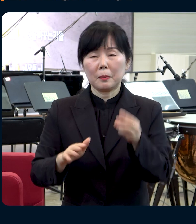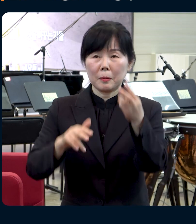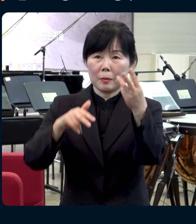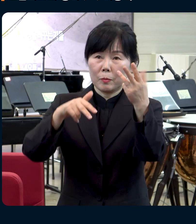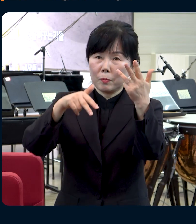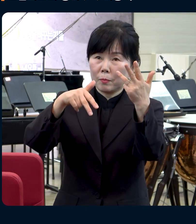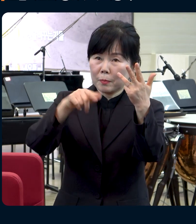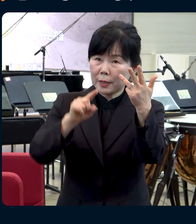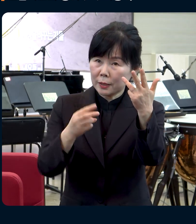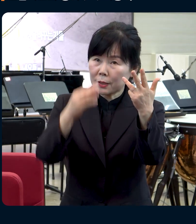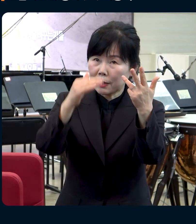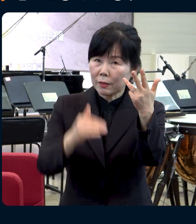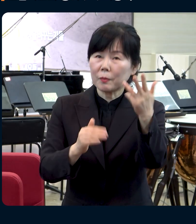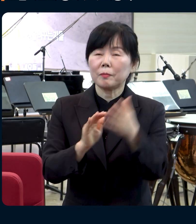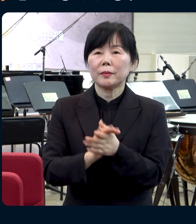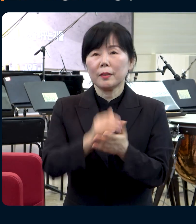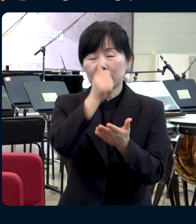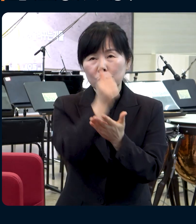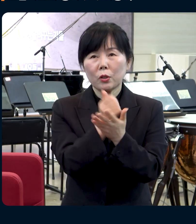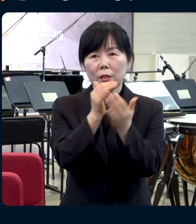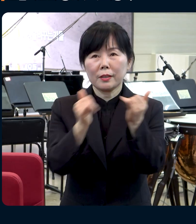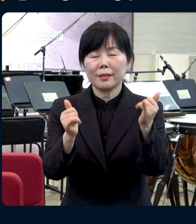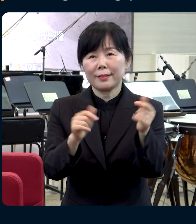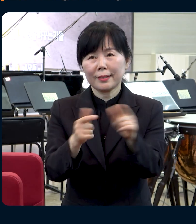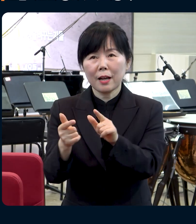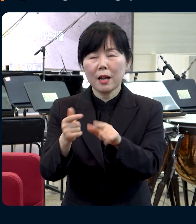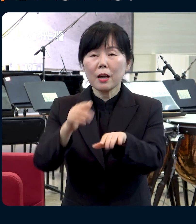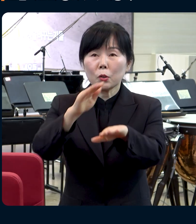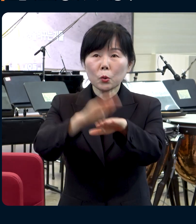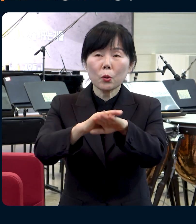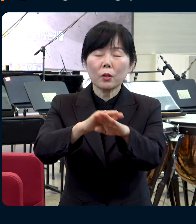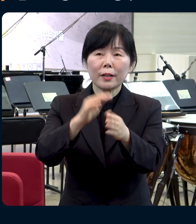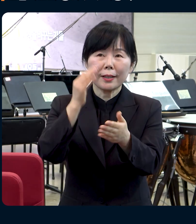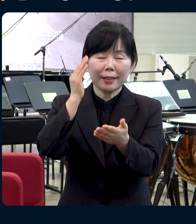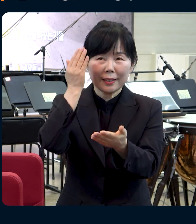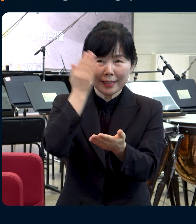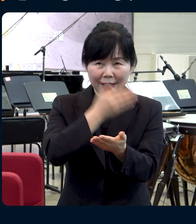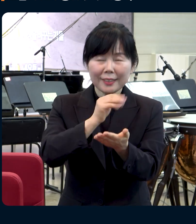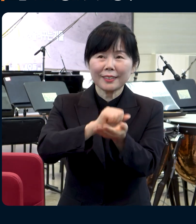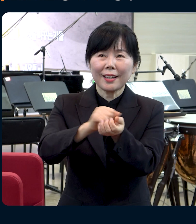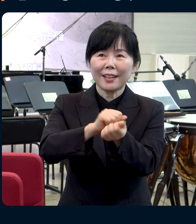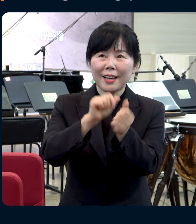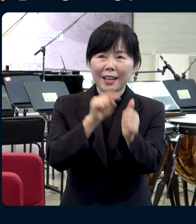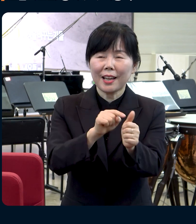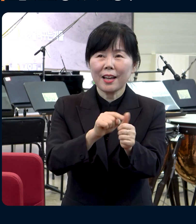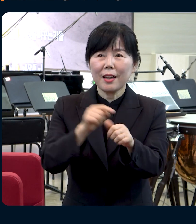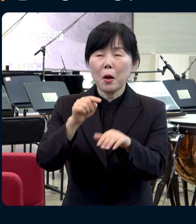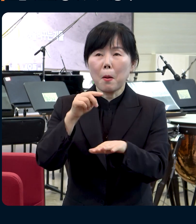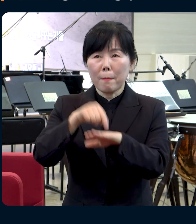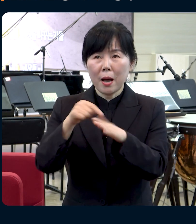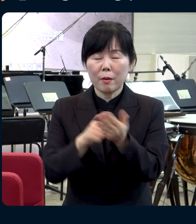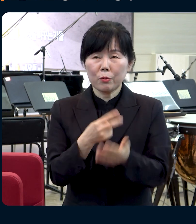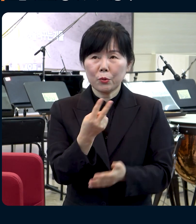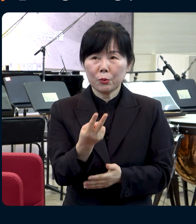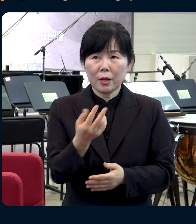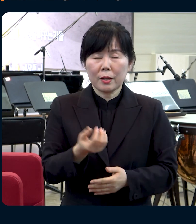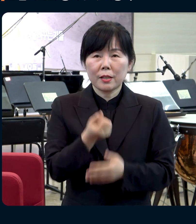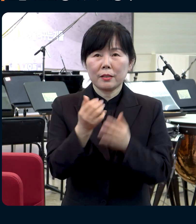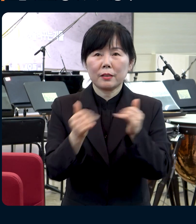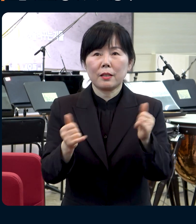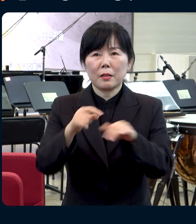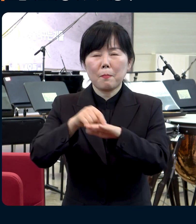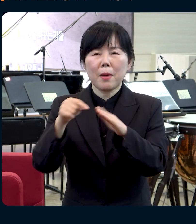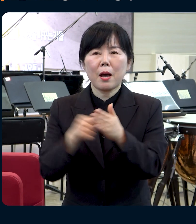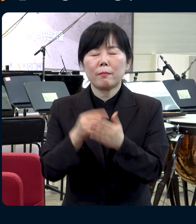8절에서는요 다음과 같이 말씀합니다. 죄인들아 손을 깨끗이 하라. 두 마음을 품은 자들아 마음을 성결케 하라 라고 말하고